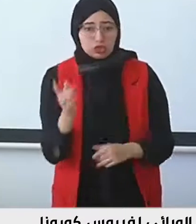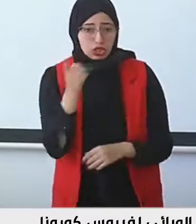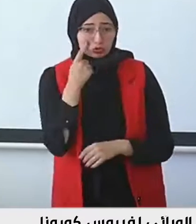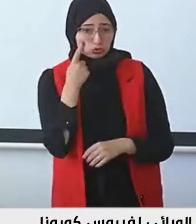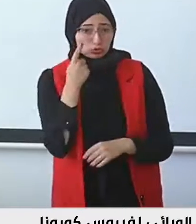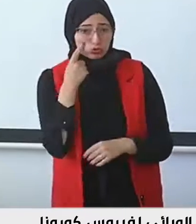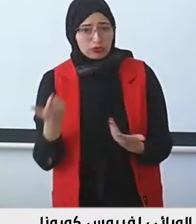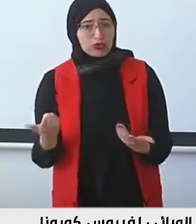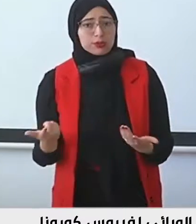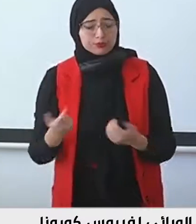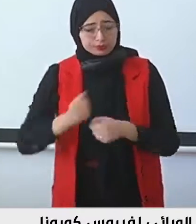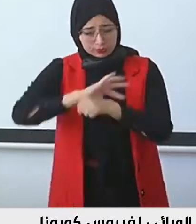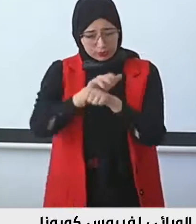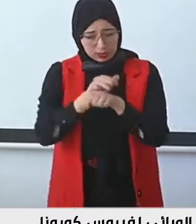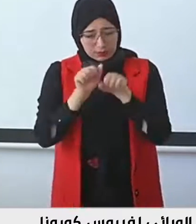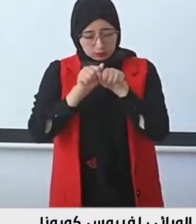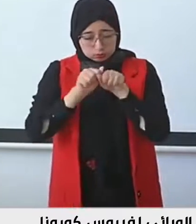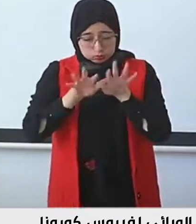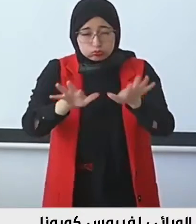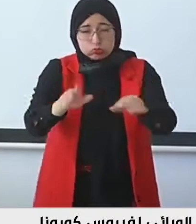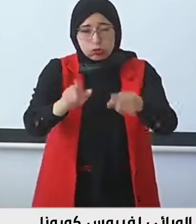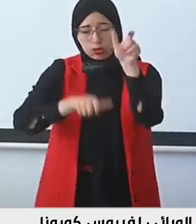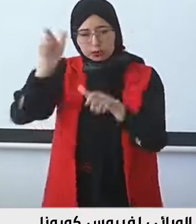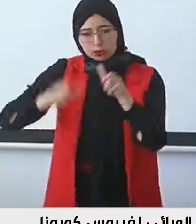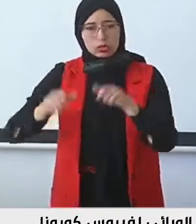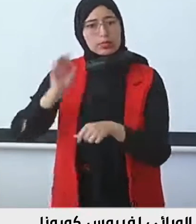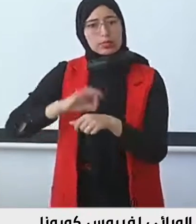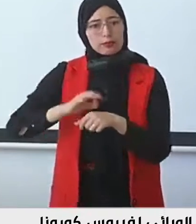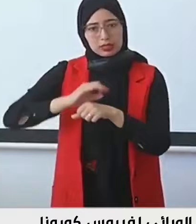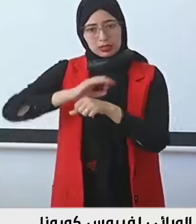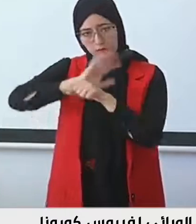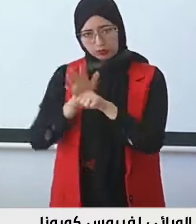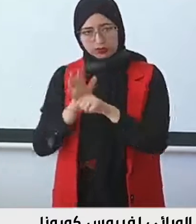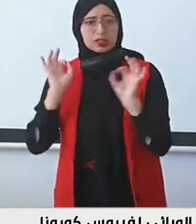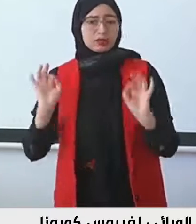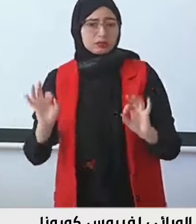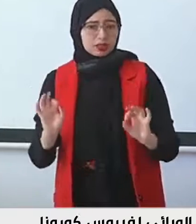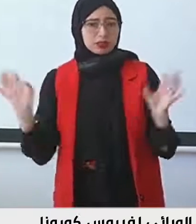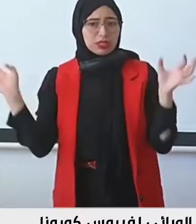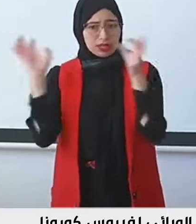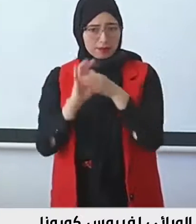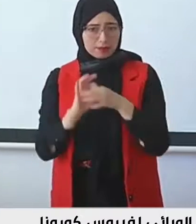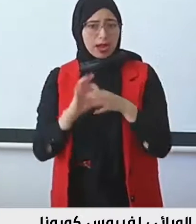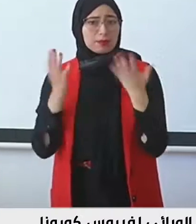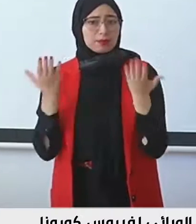اللي حلقات العدوى اللي فيها عدد كبير من الاشخاص مربوطين ب